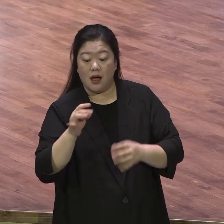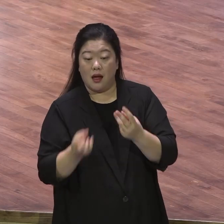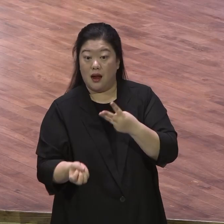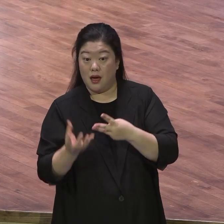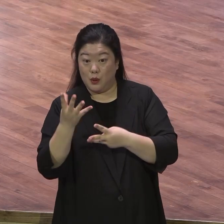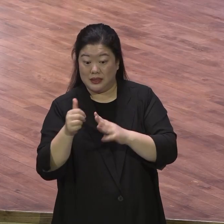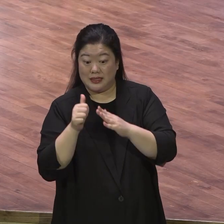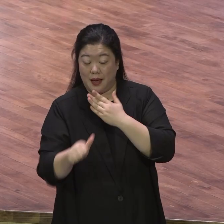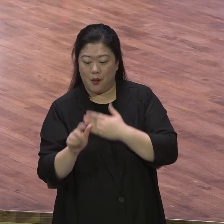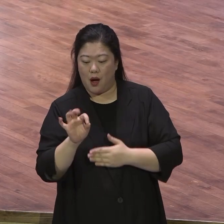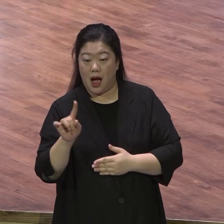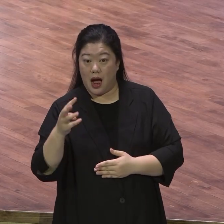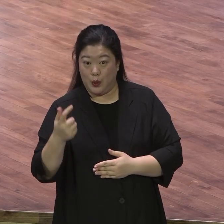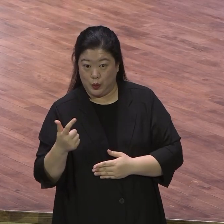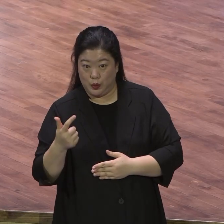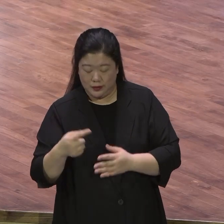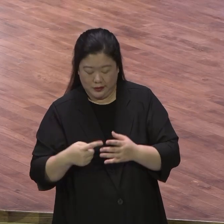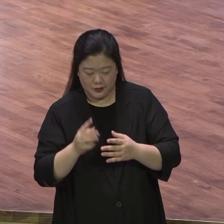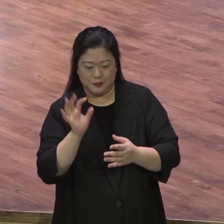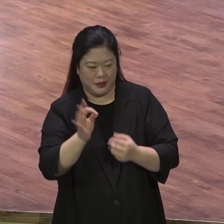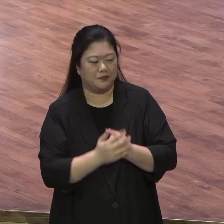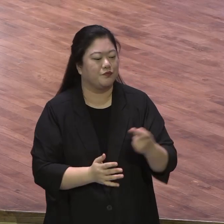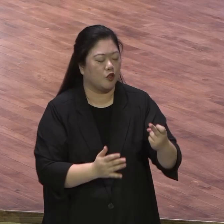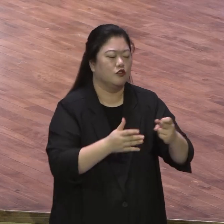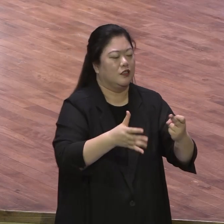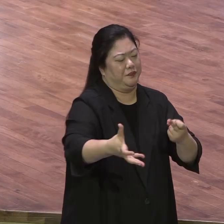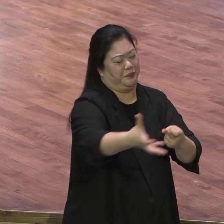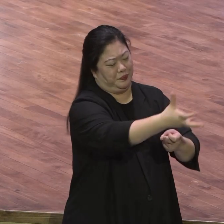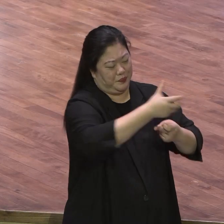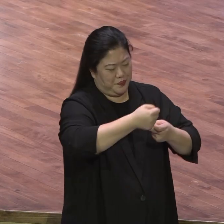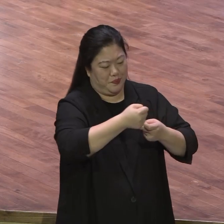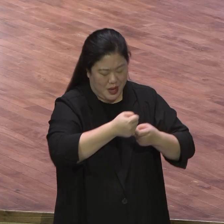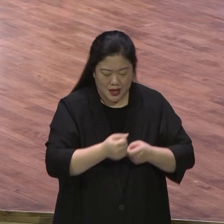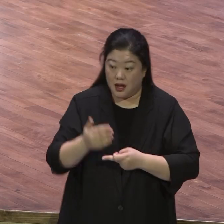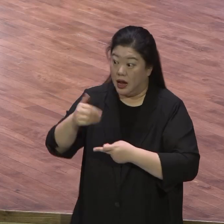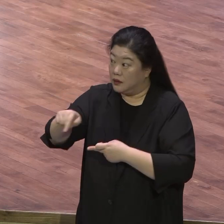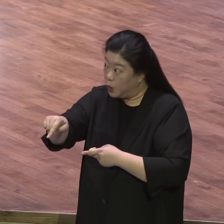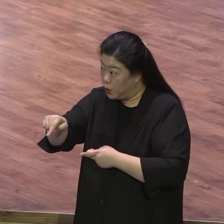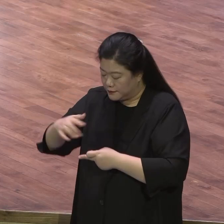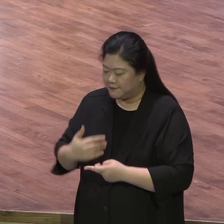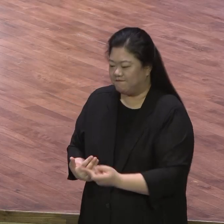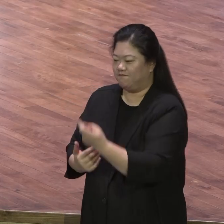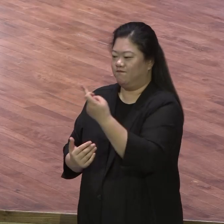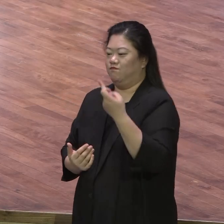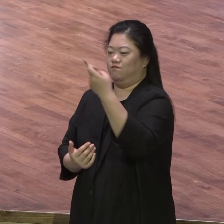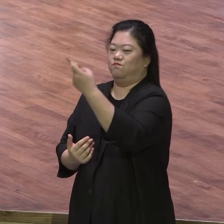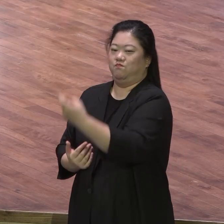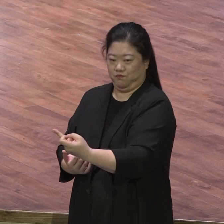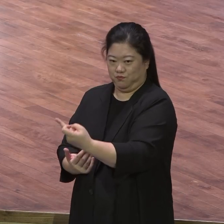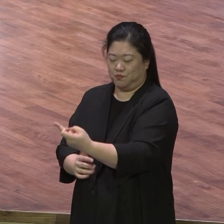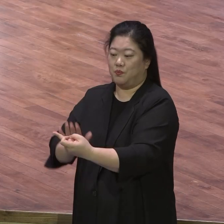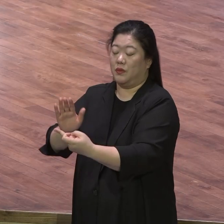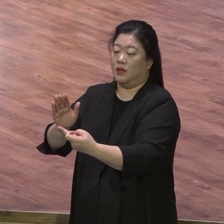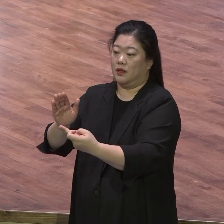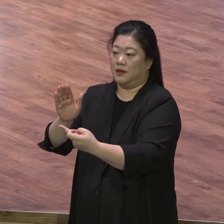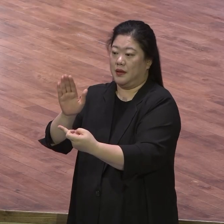은약 정거기 앞에 딱 나눠서 하나님 시킨 대로 그리고 하나님께서 택한